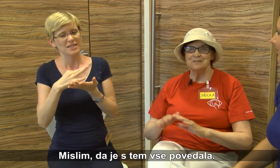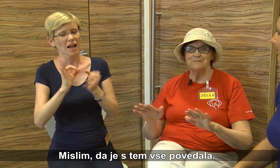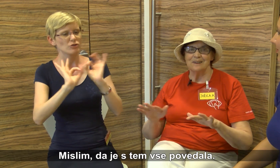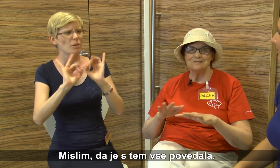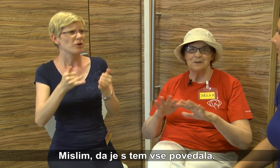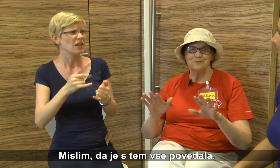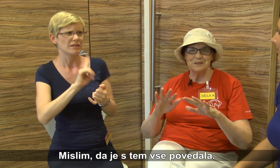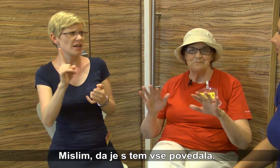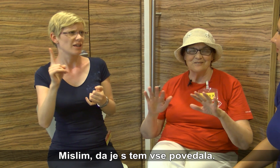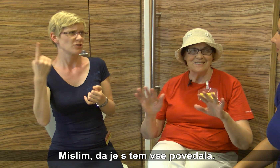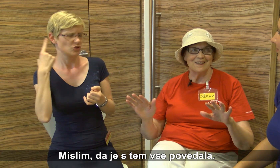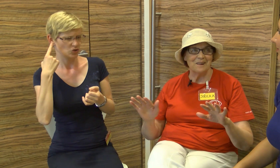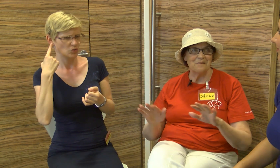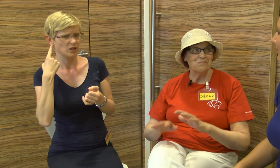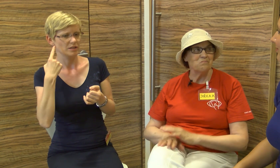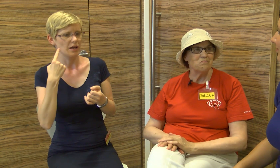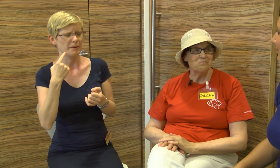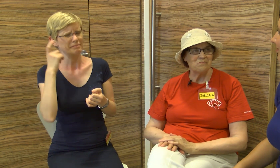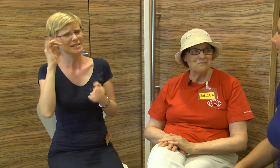In mislim, da je s tem vse povedala.